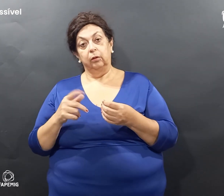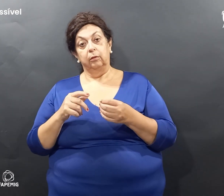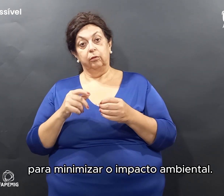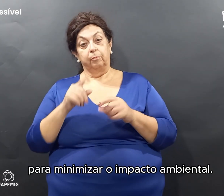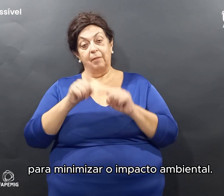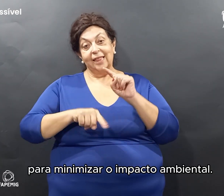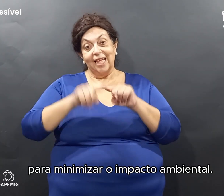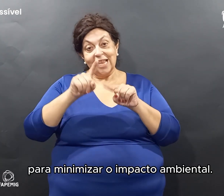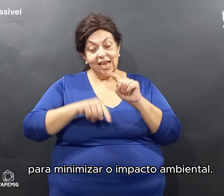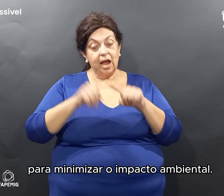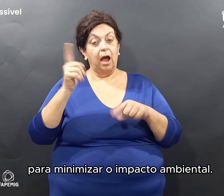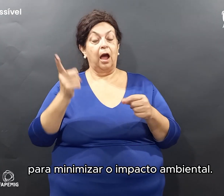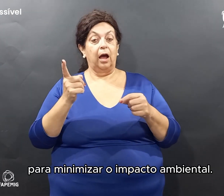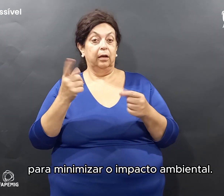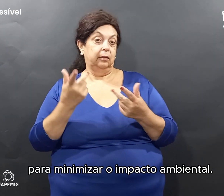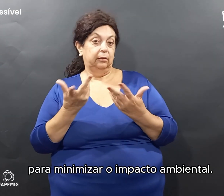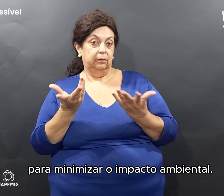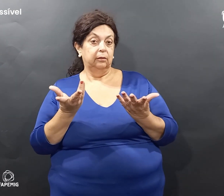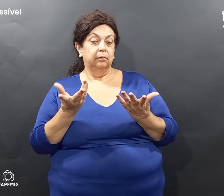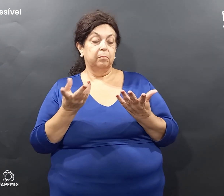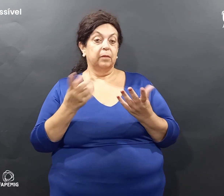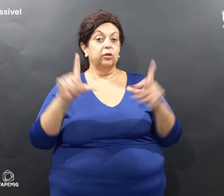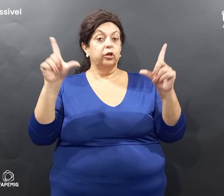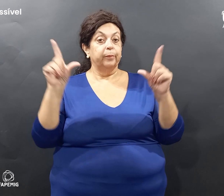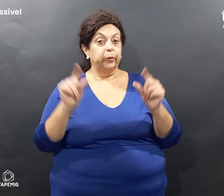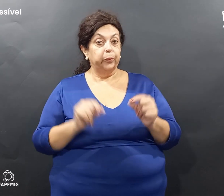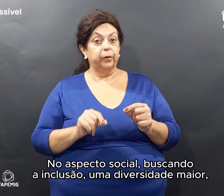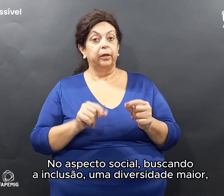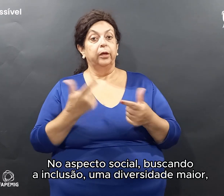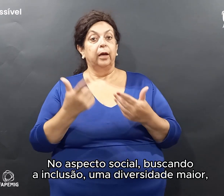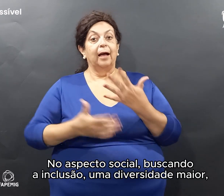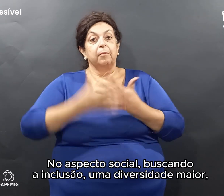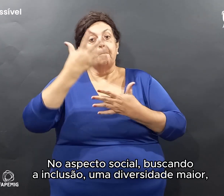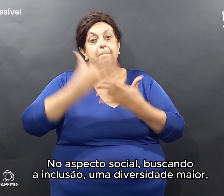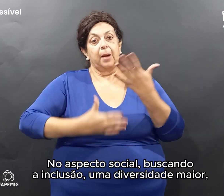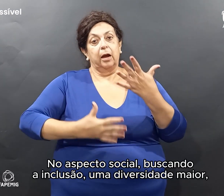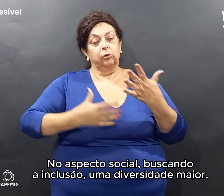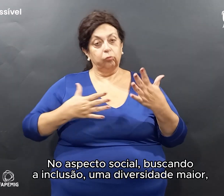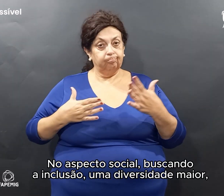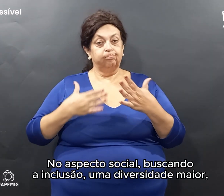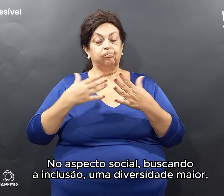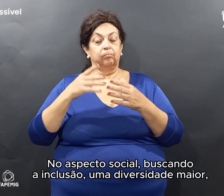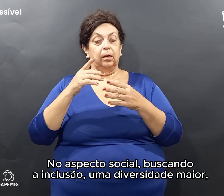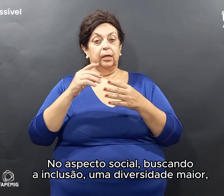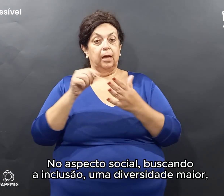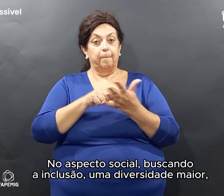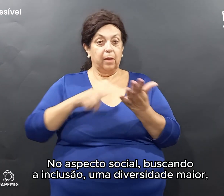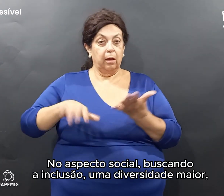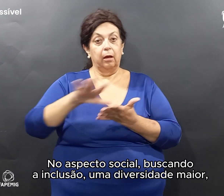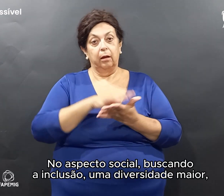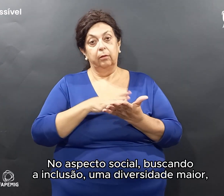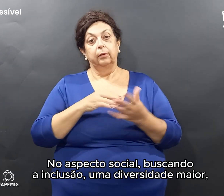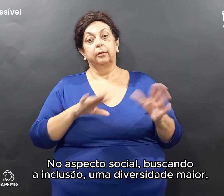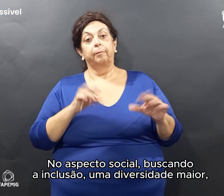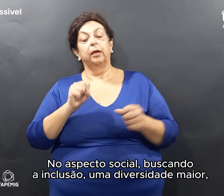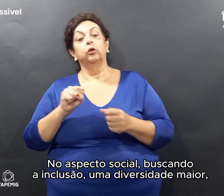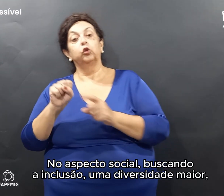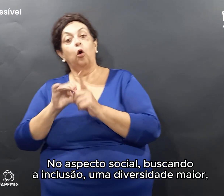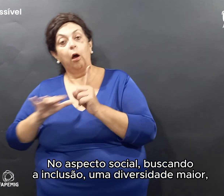para minimizar o impacto ambiental. Na questão no aspecto social, buscando aí a inclusão, uma diversidade